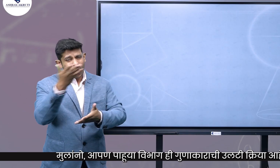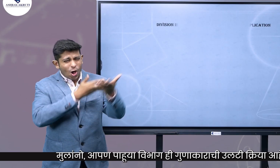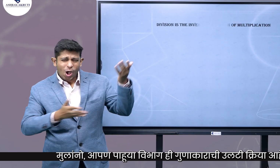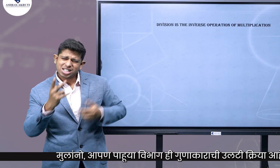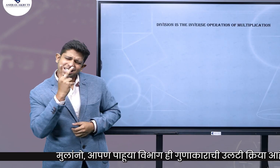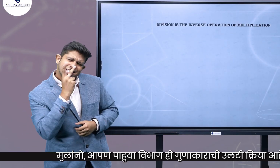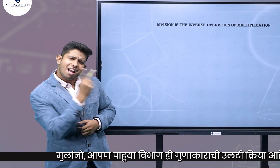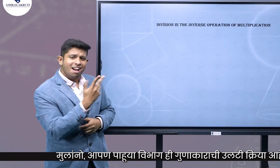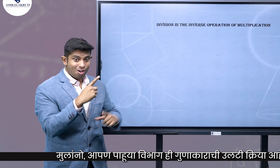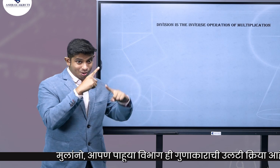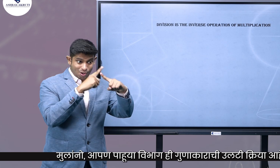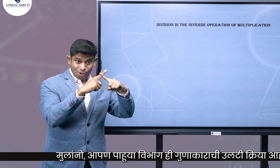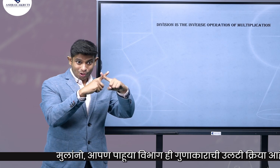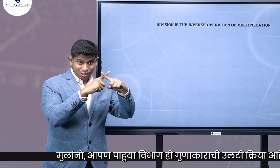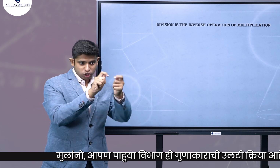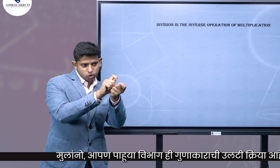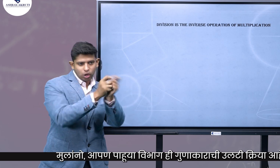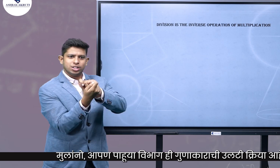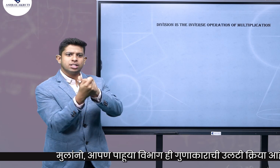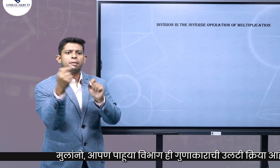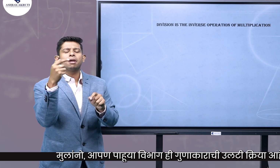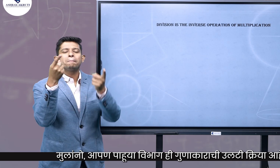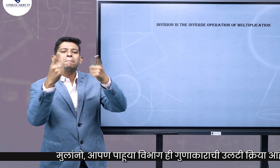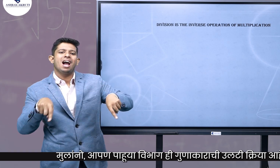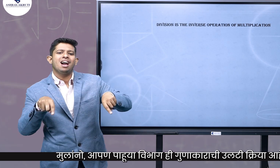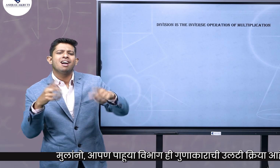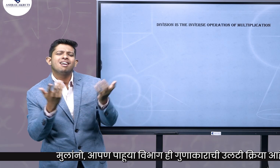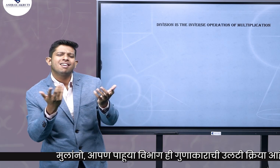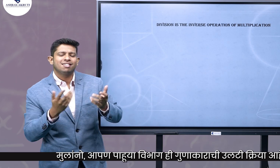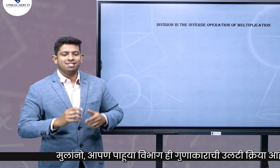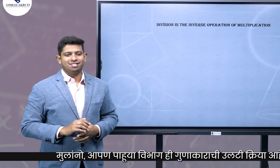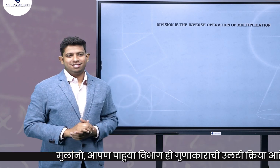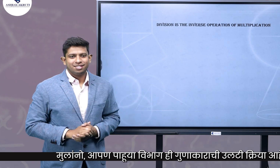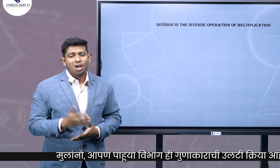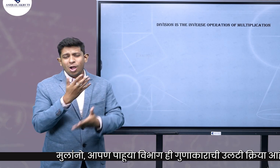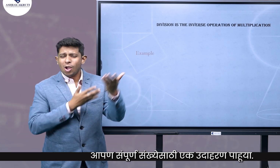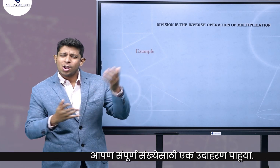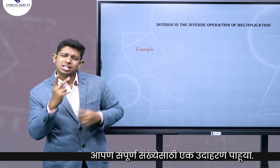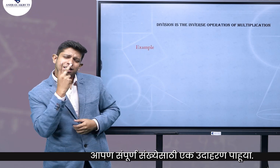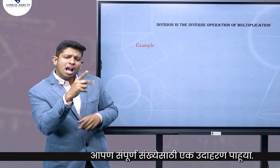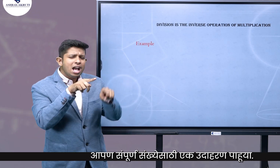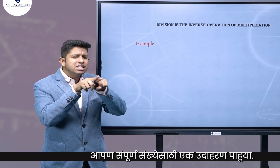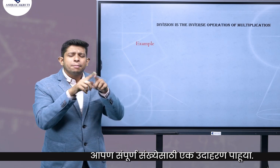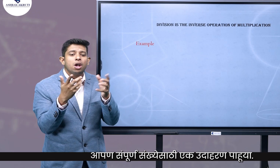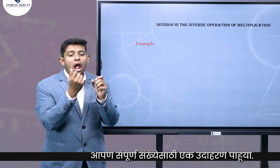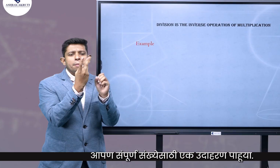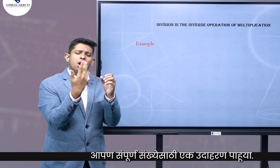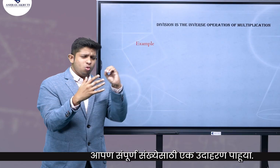मुलांनो, आपण पाहूया विभाग ही गुणकारांची उलटी क्रिया आहे. आपण संपूर्ण संख्येसाठी एक